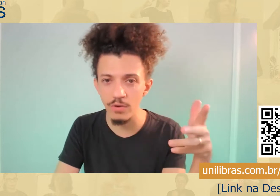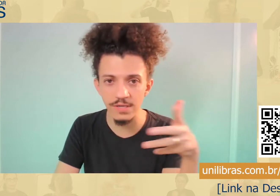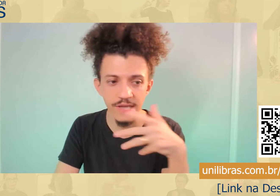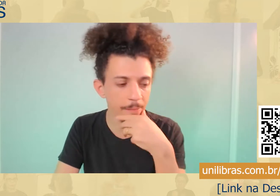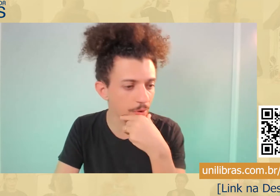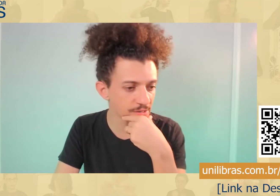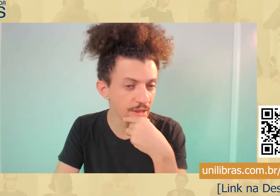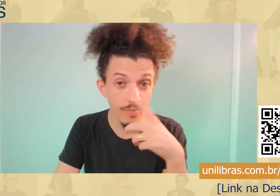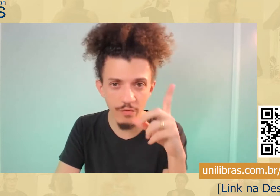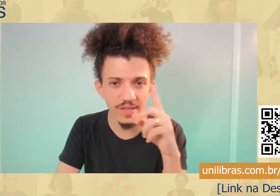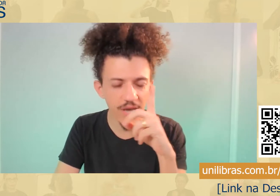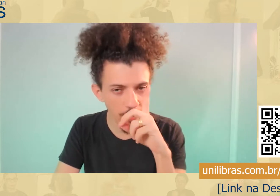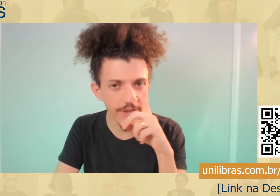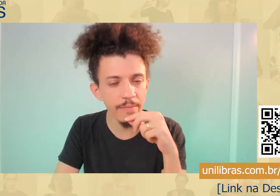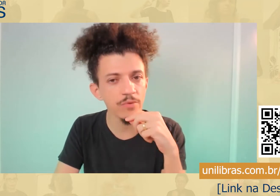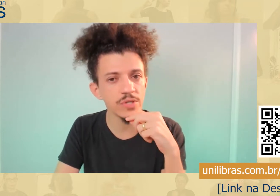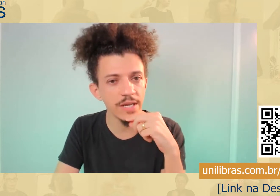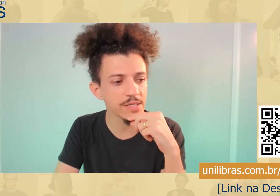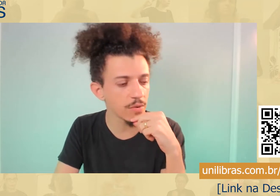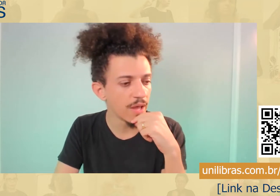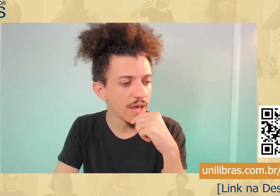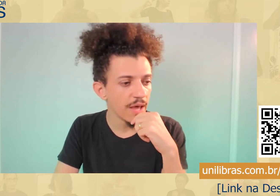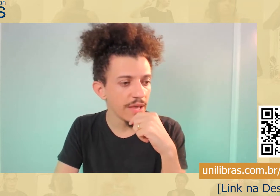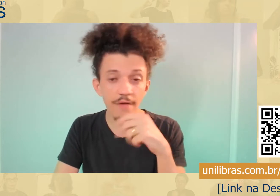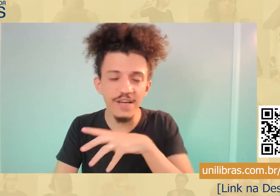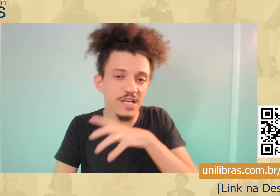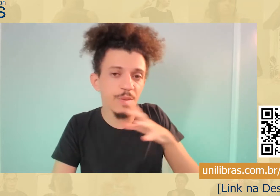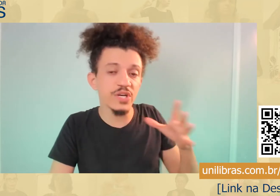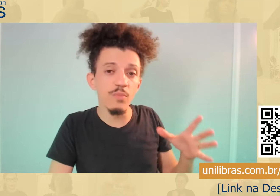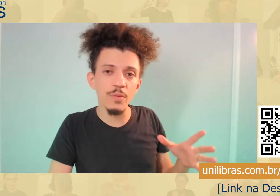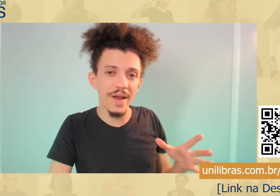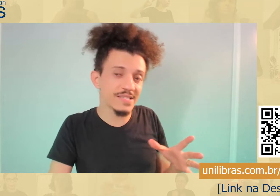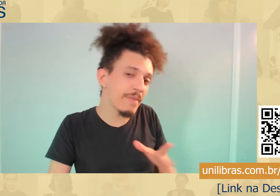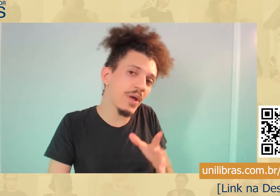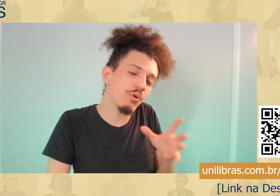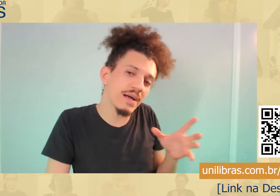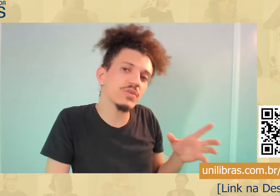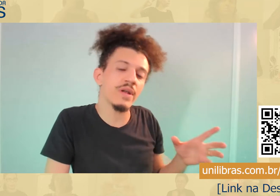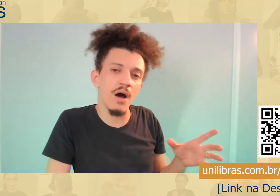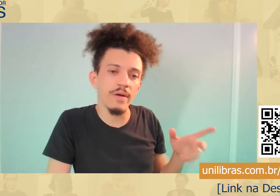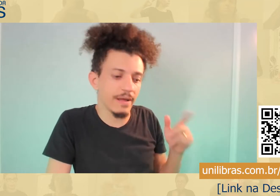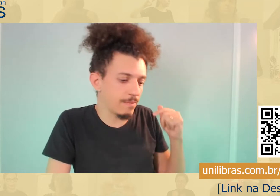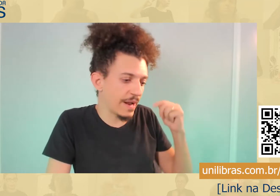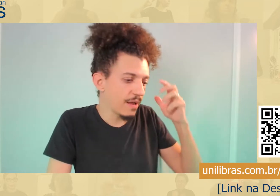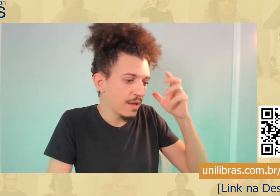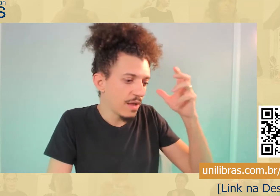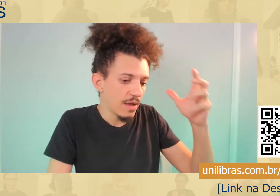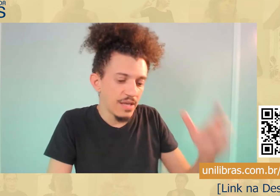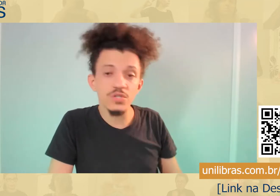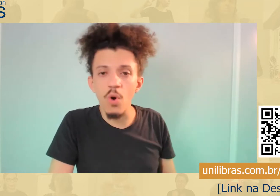também, em outras épocas, provavelmente agora também utilizam. E ela foi se expandindo muito para esse meio educacional, né?